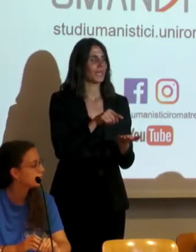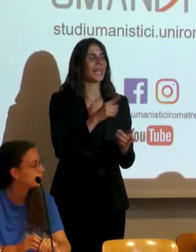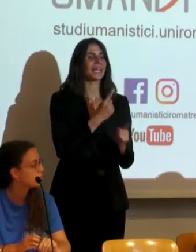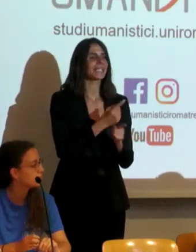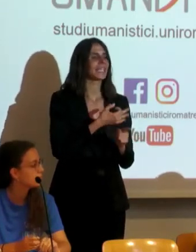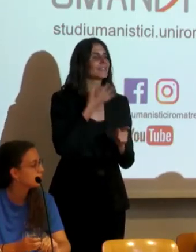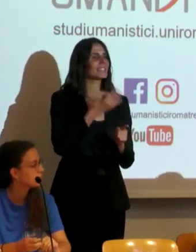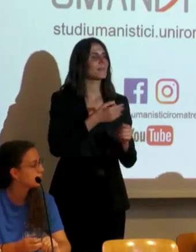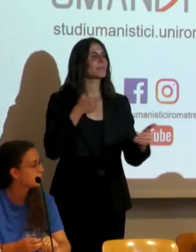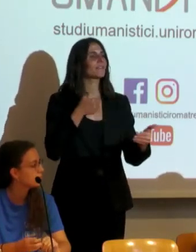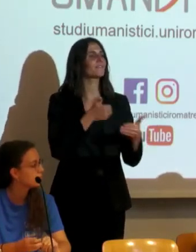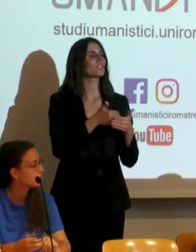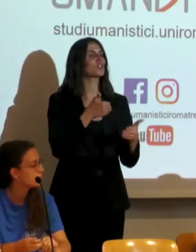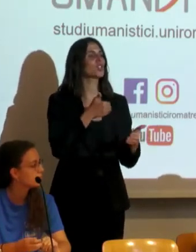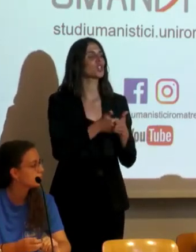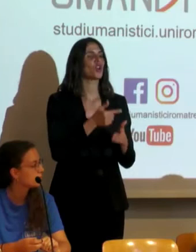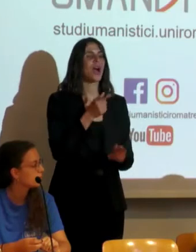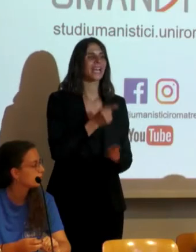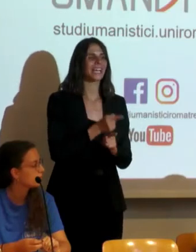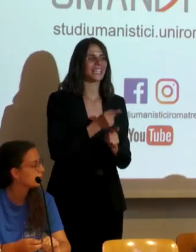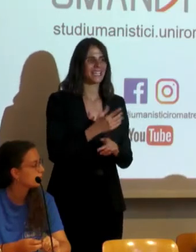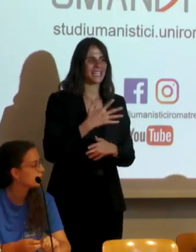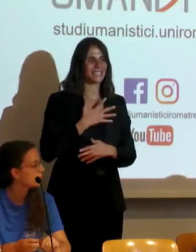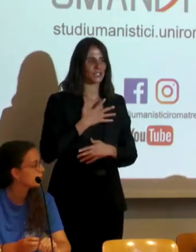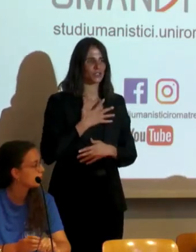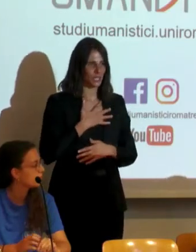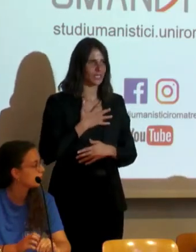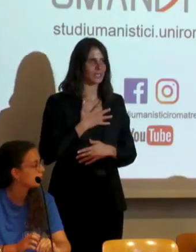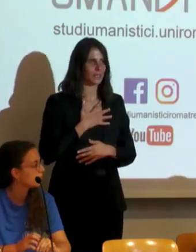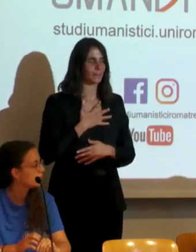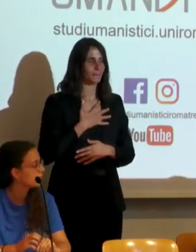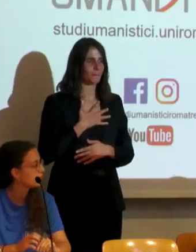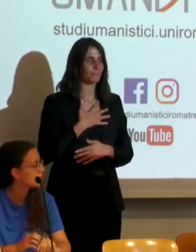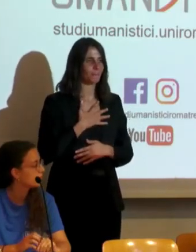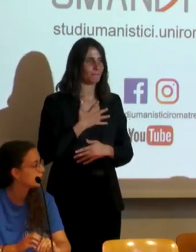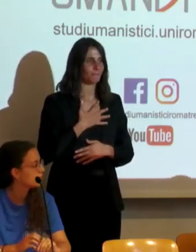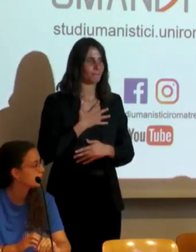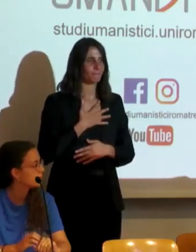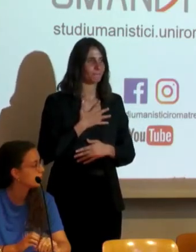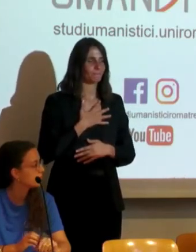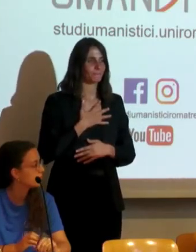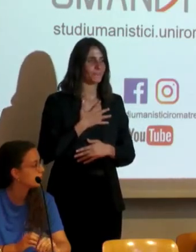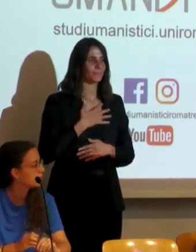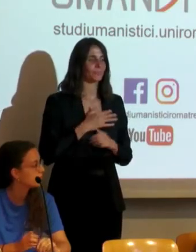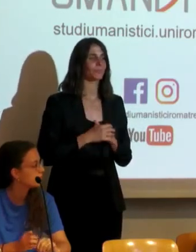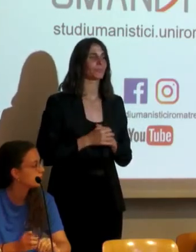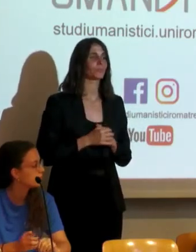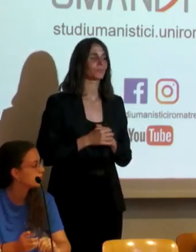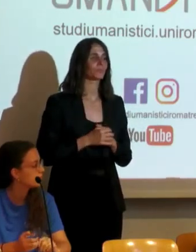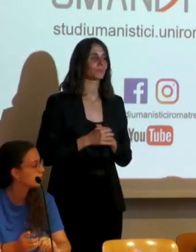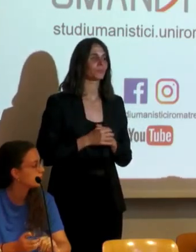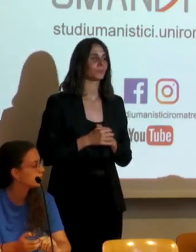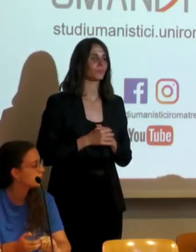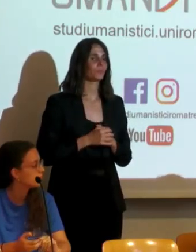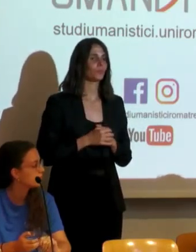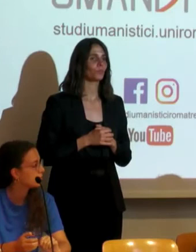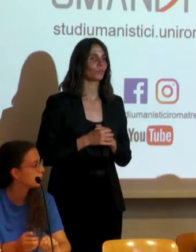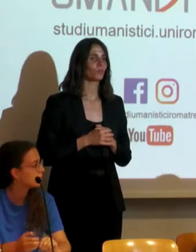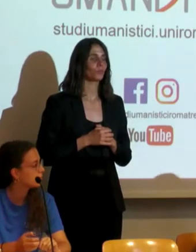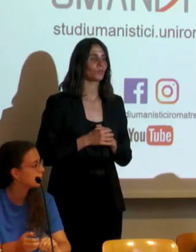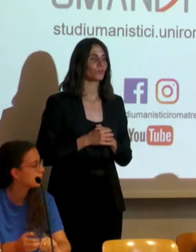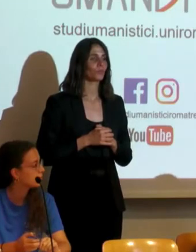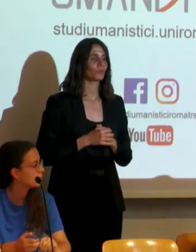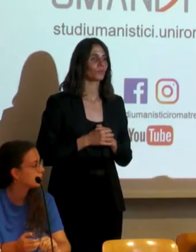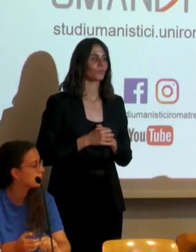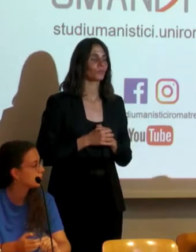incontro proprio appunto all'uomo, no? E quindi